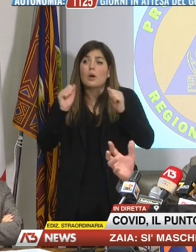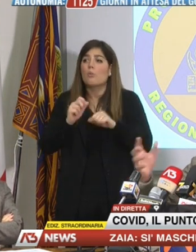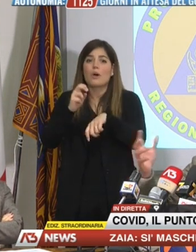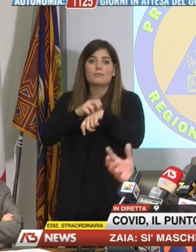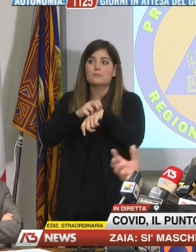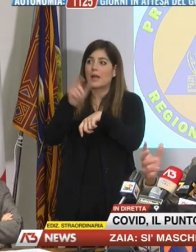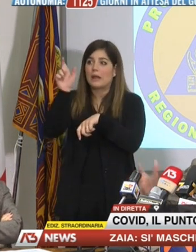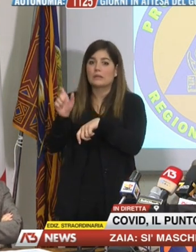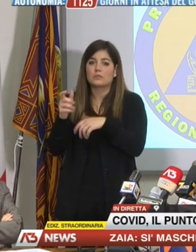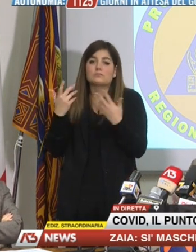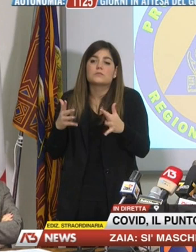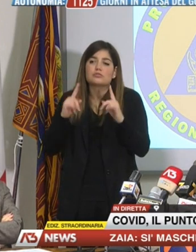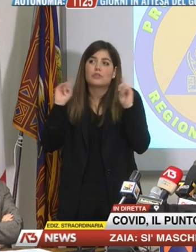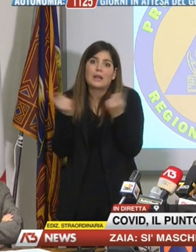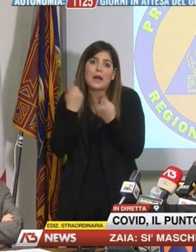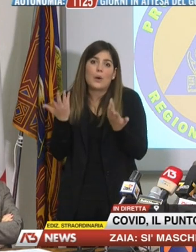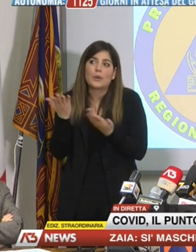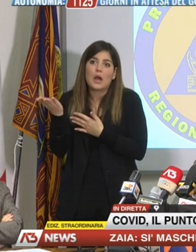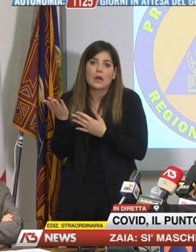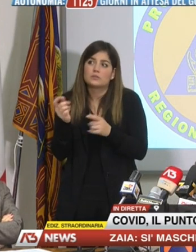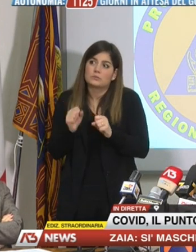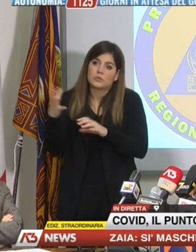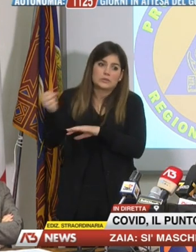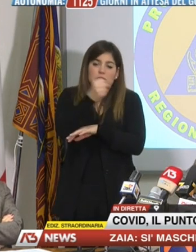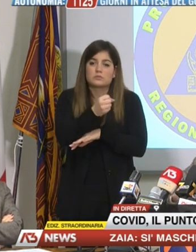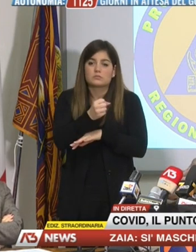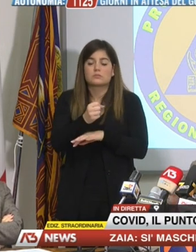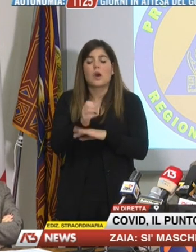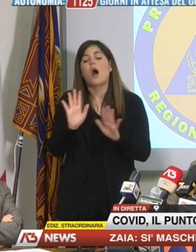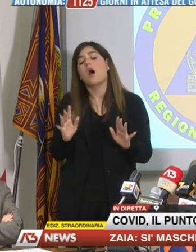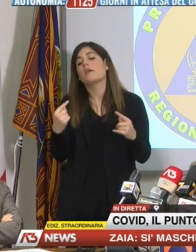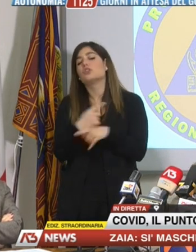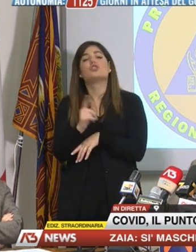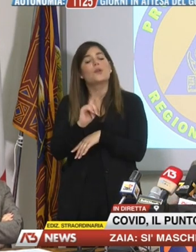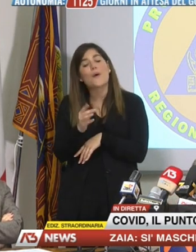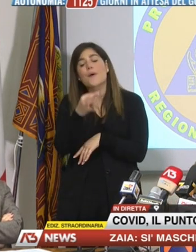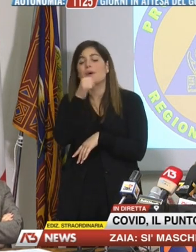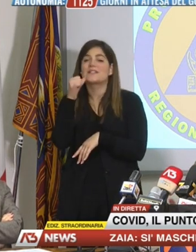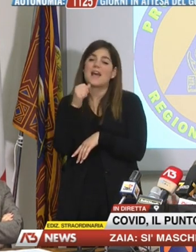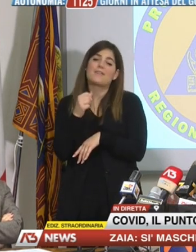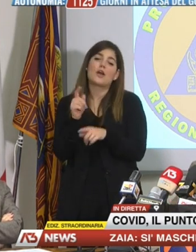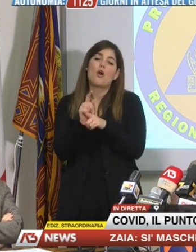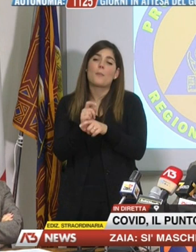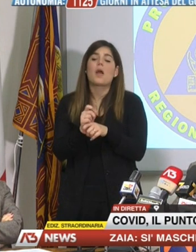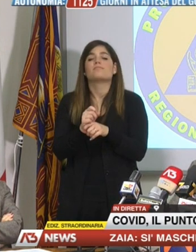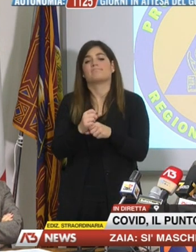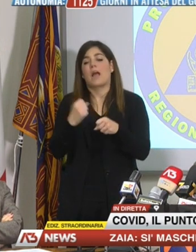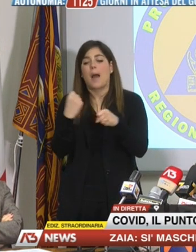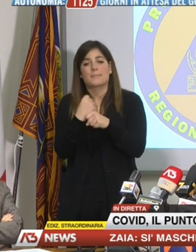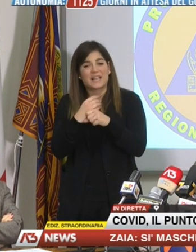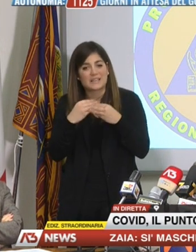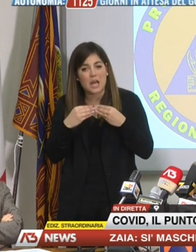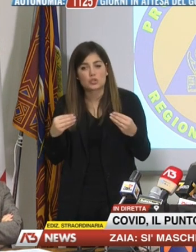cui valutiamolo come medico. No, ma ci vuole l'abilitazione, ma la specializzazione. Certo, ci vuole tutto, ma possiamo dire